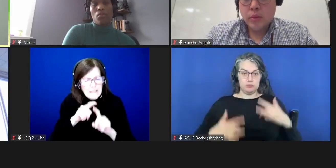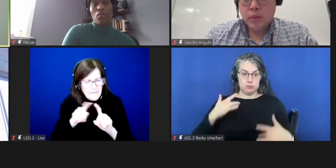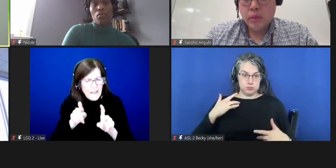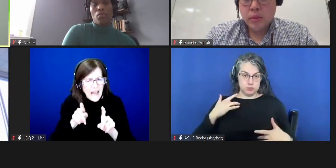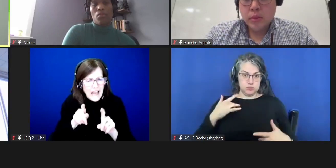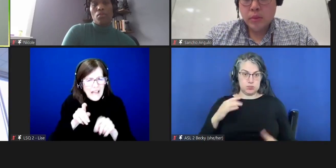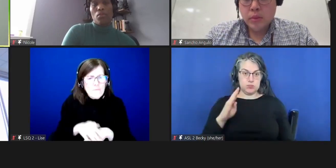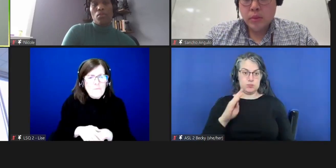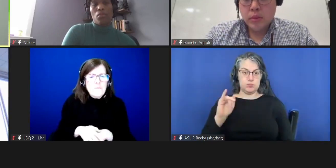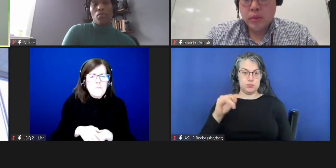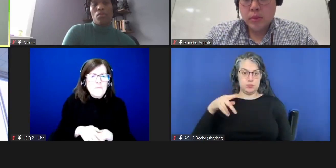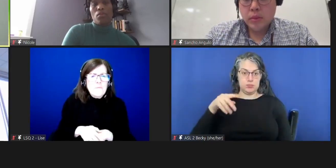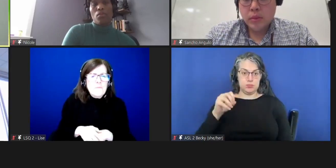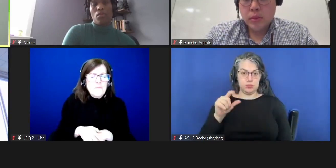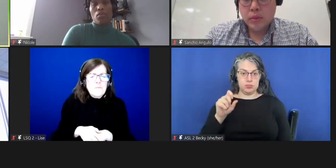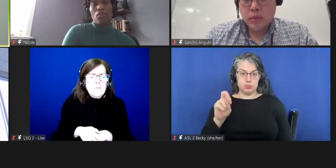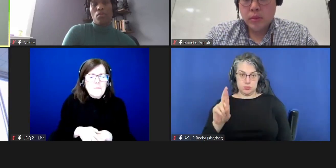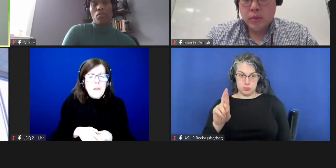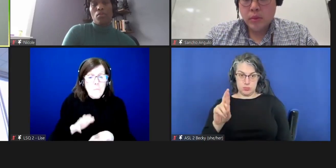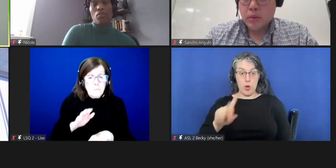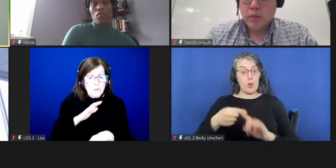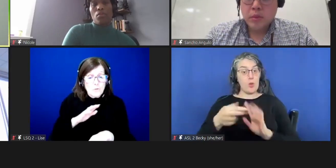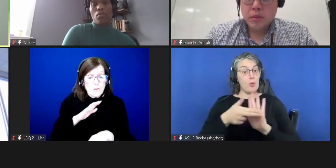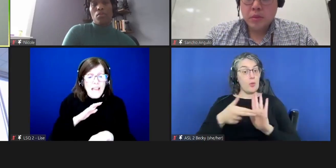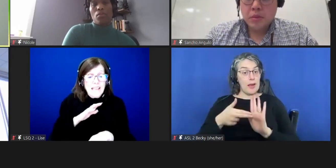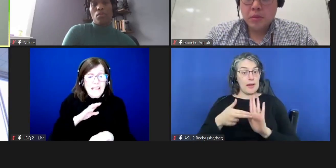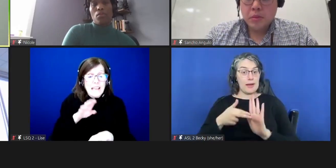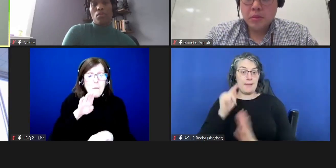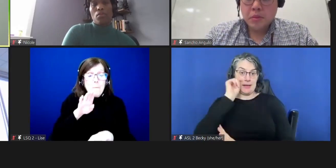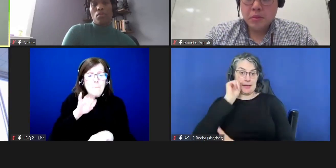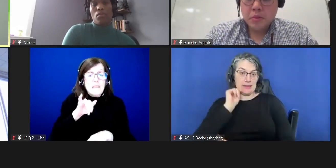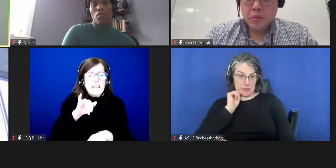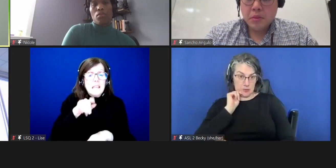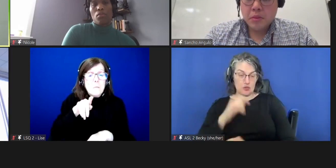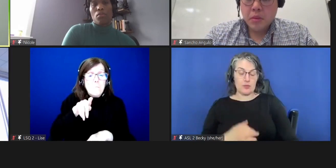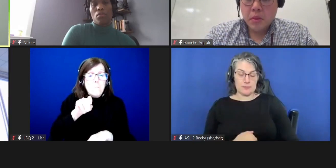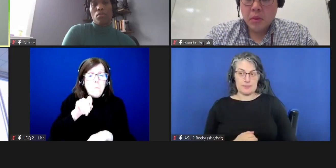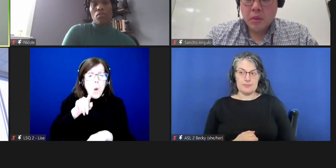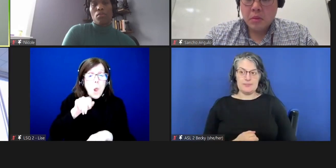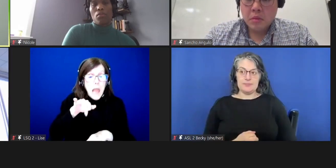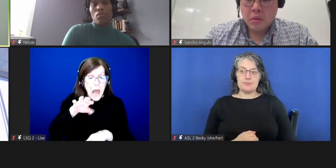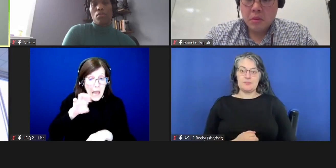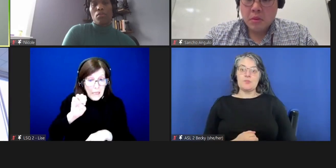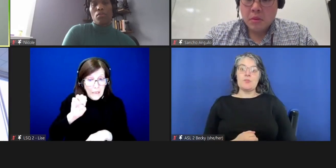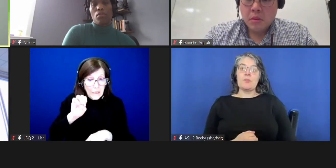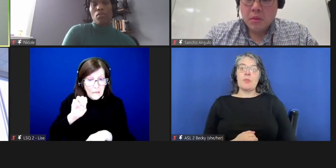Moi, j'avais un désordre bipolaire en tant qu'adolescente.